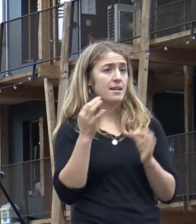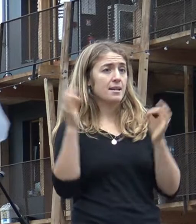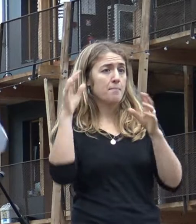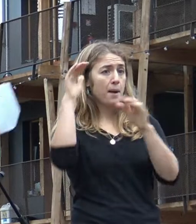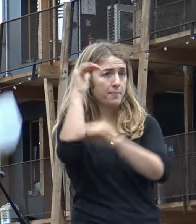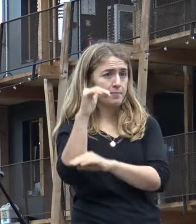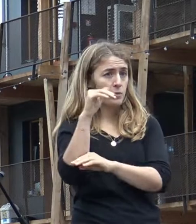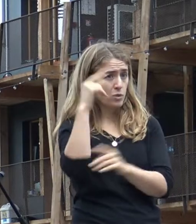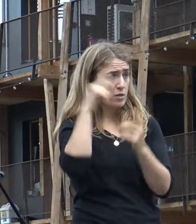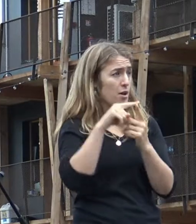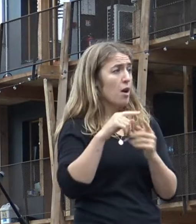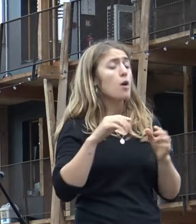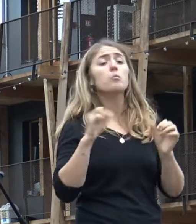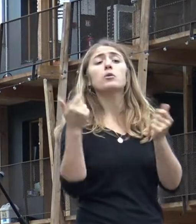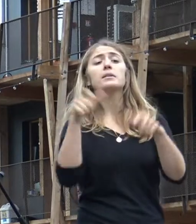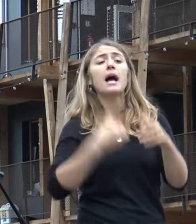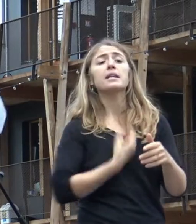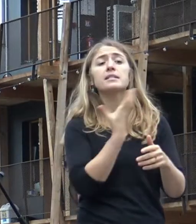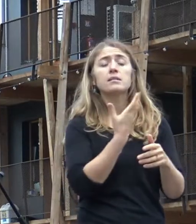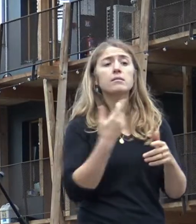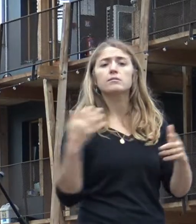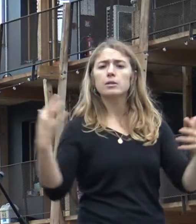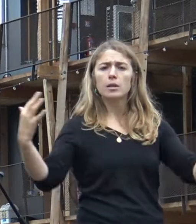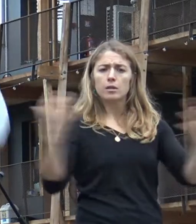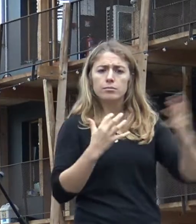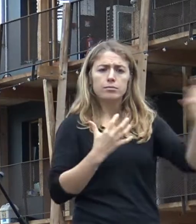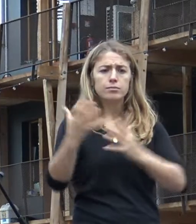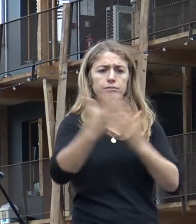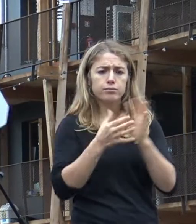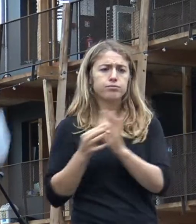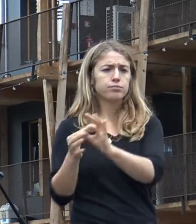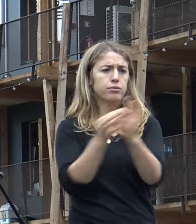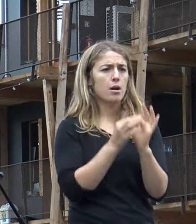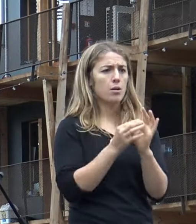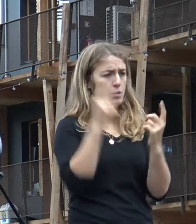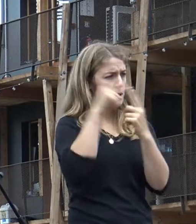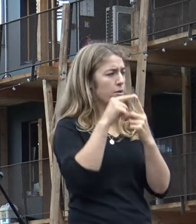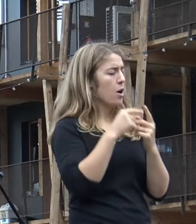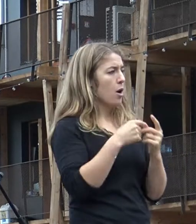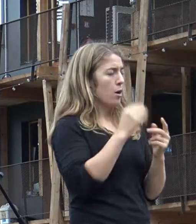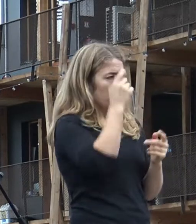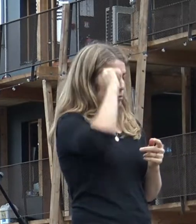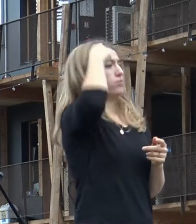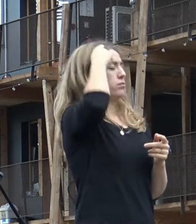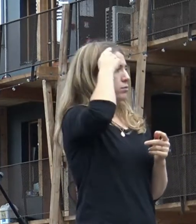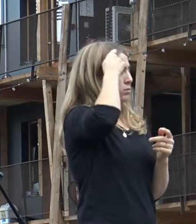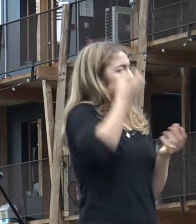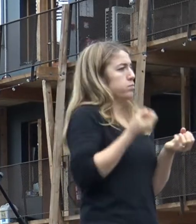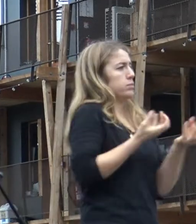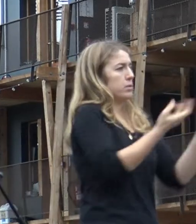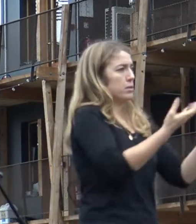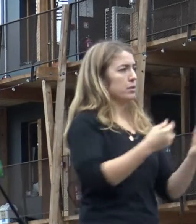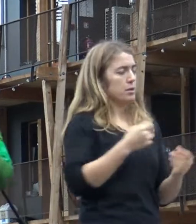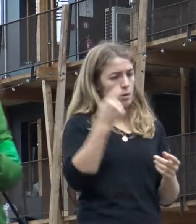vraiment de pouvoir fédérer des actions artistiques qui ont vraiment le but d'aider à éveiller les consciences, à créer du lien autour de la question du climat et du